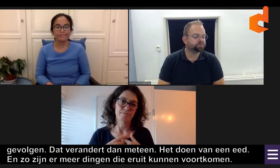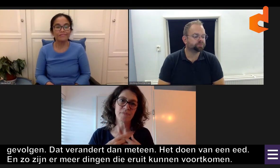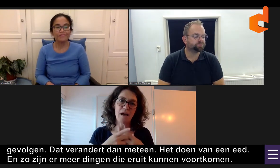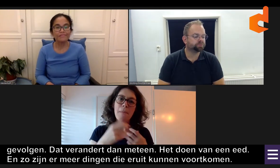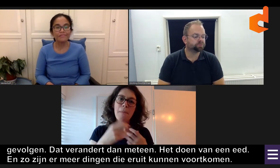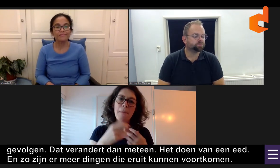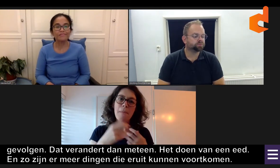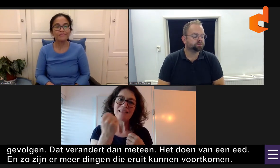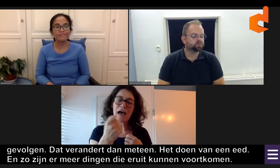Sorry, zegt Dennis. Corrie?